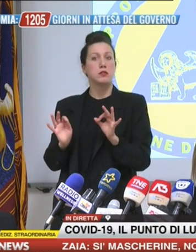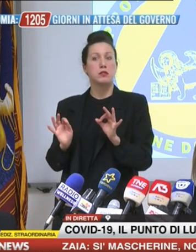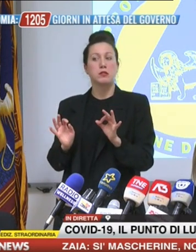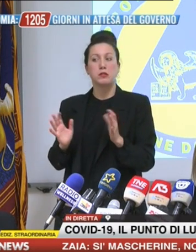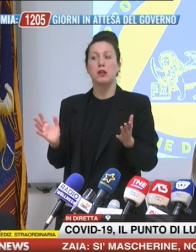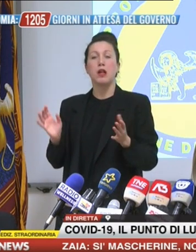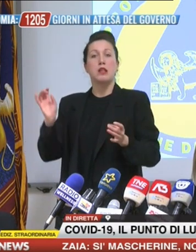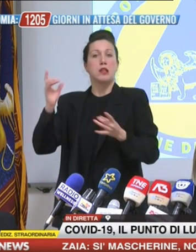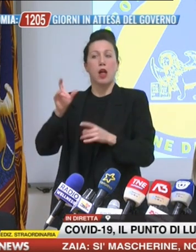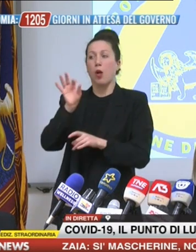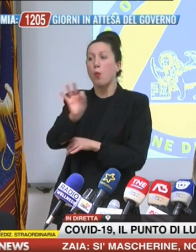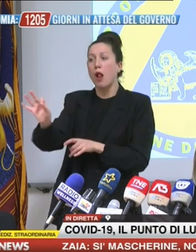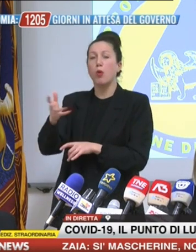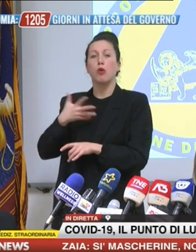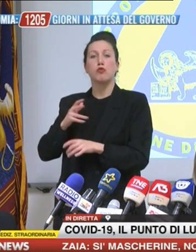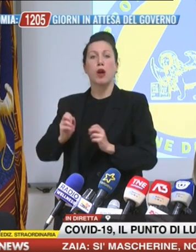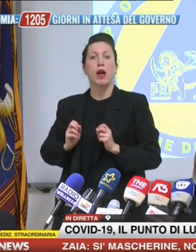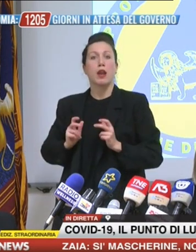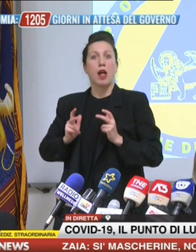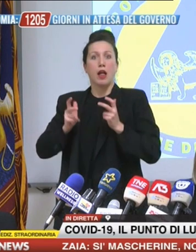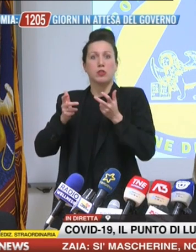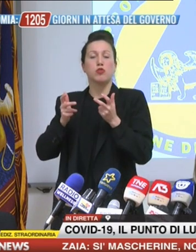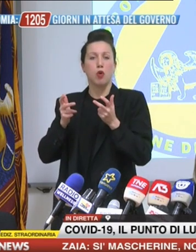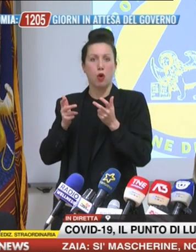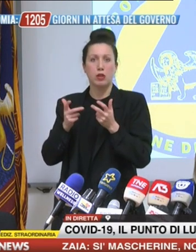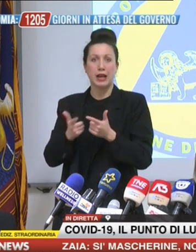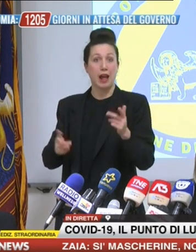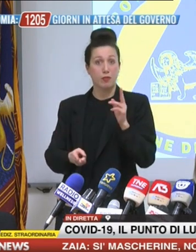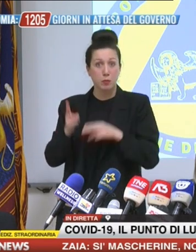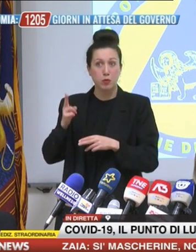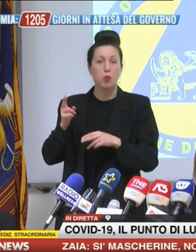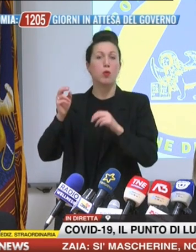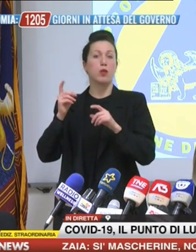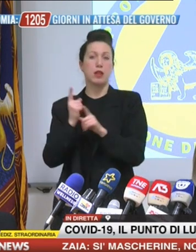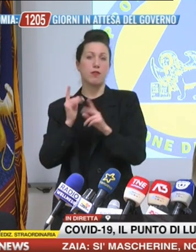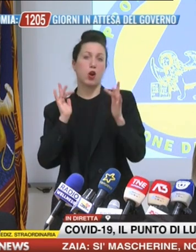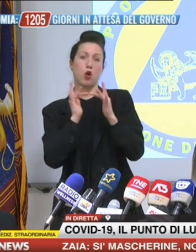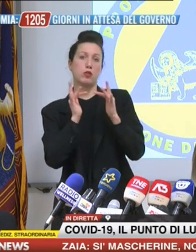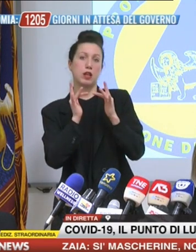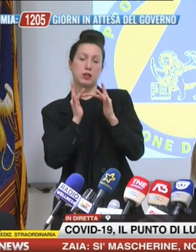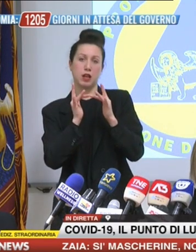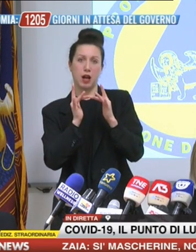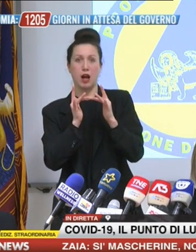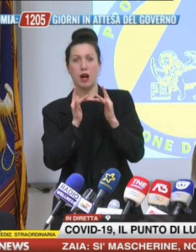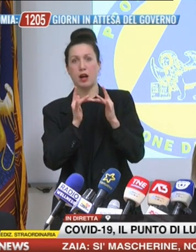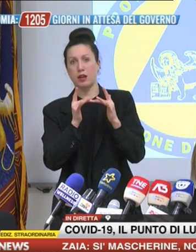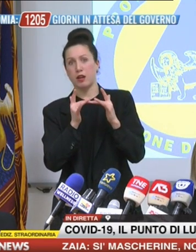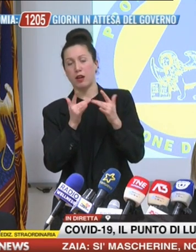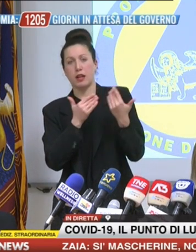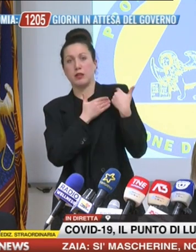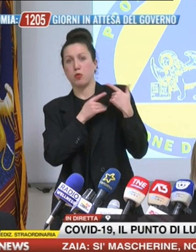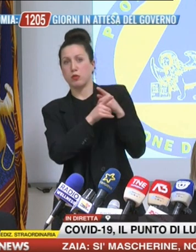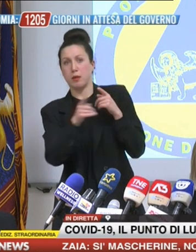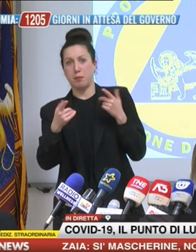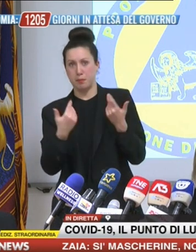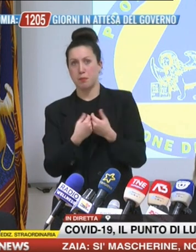con le direzioni sanitarie per segnalare se ci sono state, però oggi a noi non risultano. Grazie. Poi